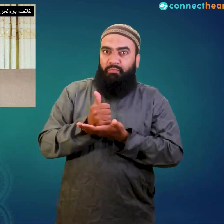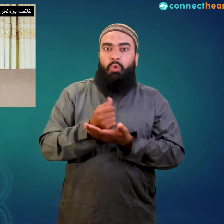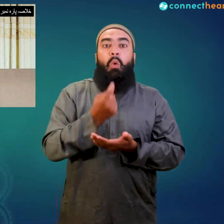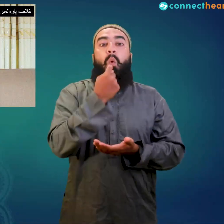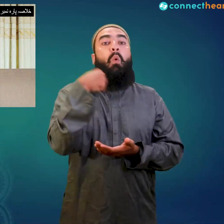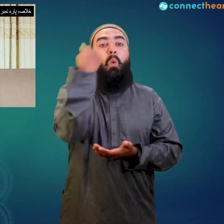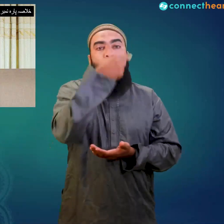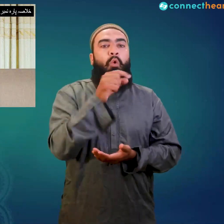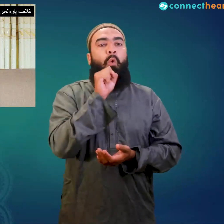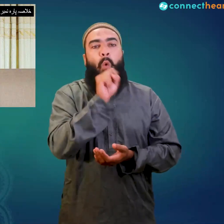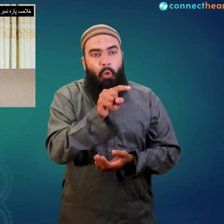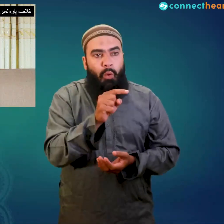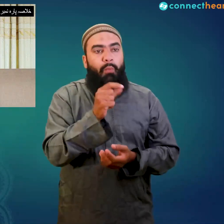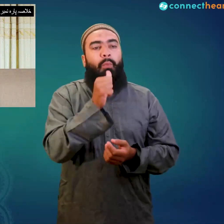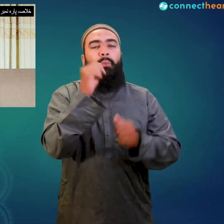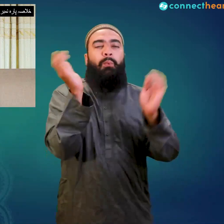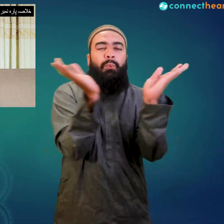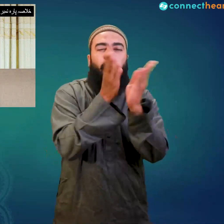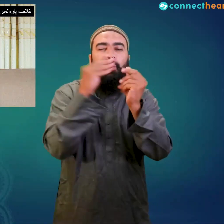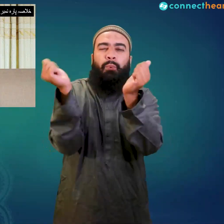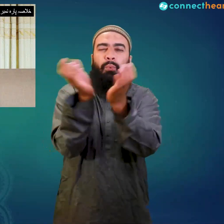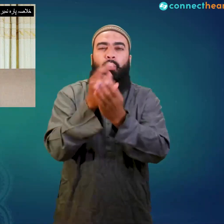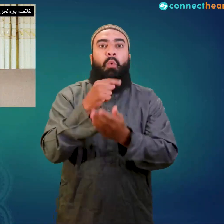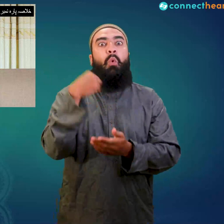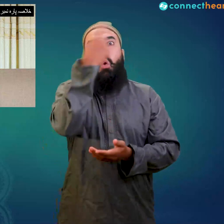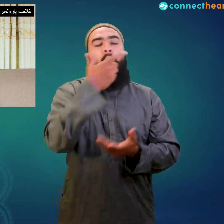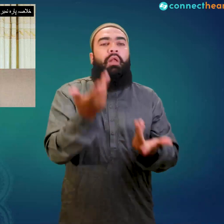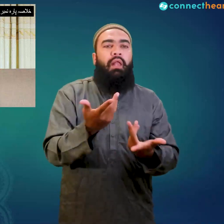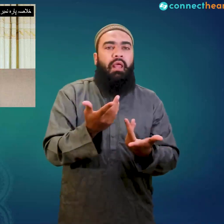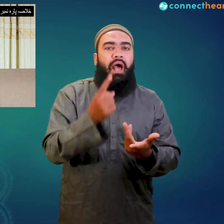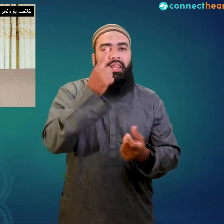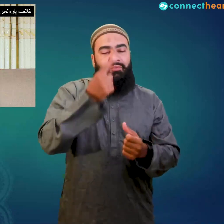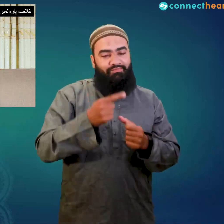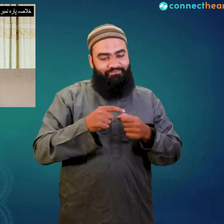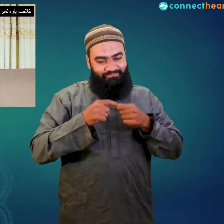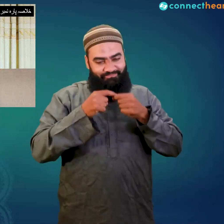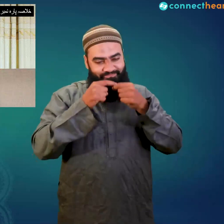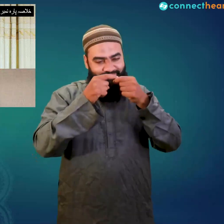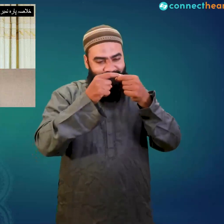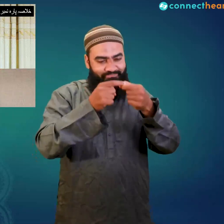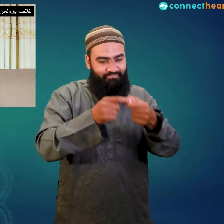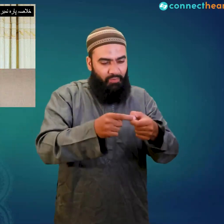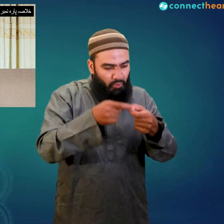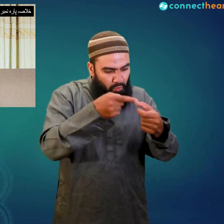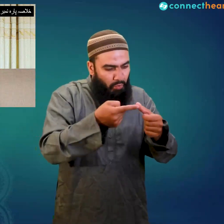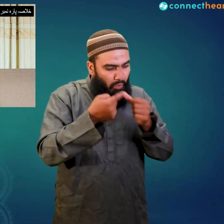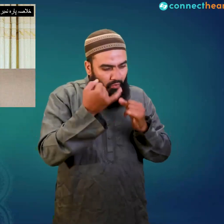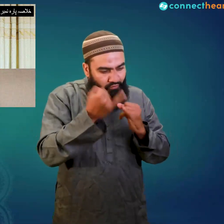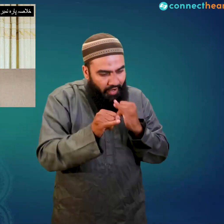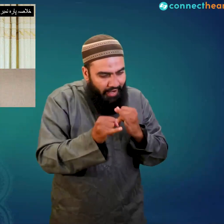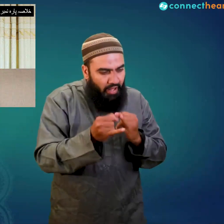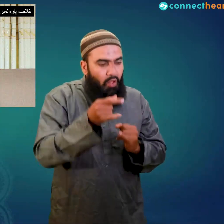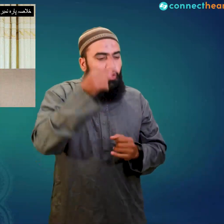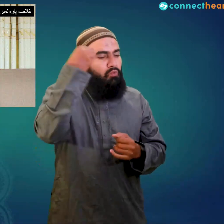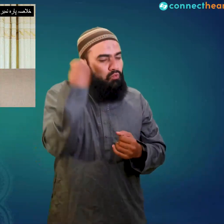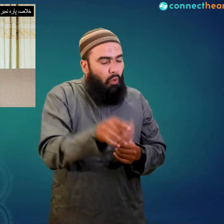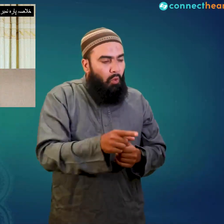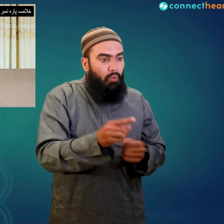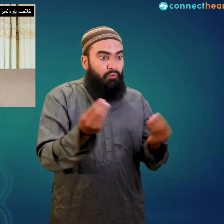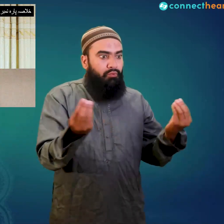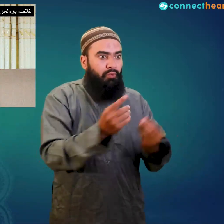کے آخر میں فرمایا اَإِلَٰهٌ مَّعَ اللَّهِ، تو کیا ایسے الہ کے ساتھ کوئی اور الہ ہو سکتا